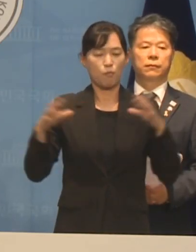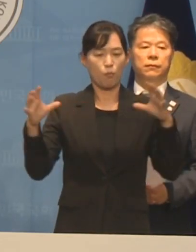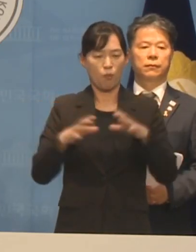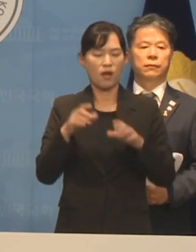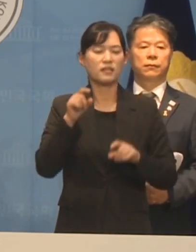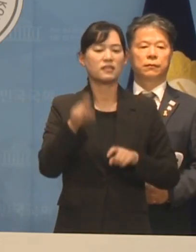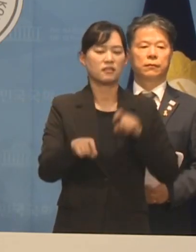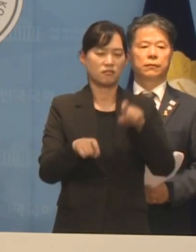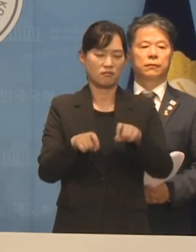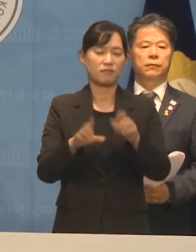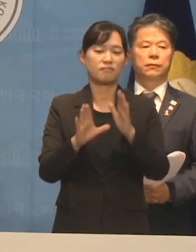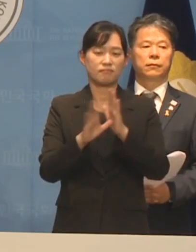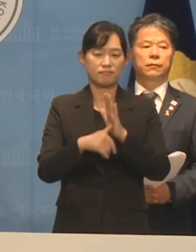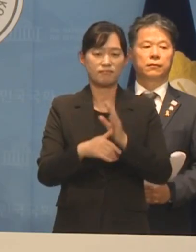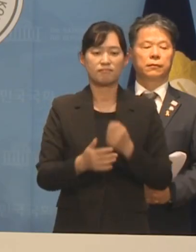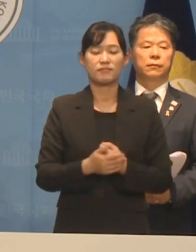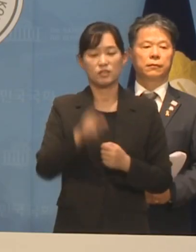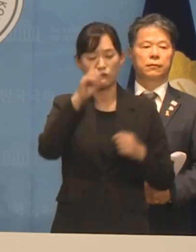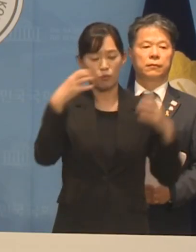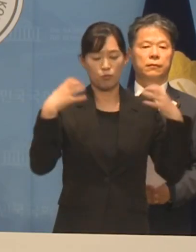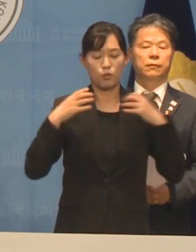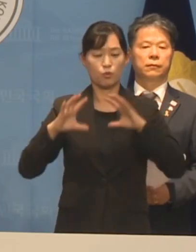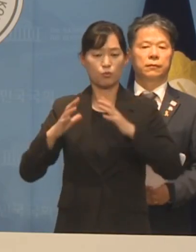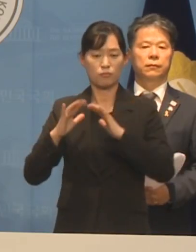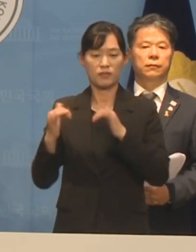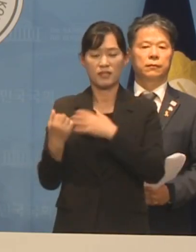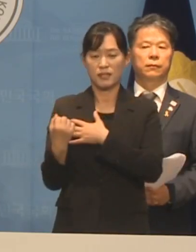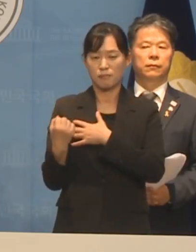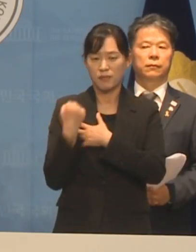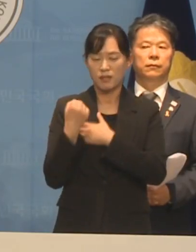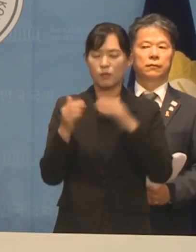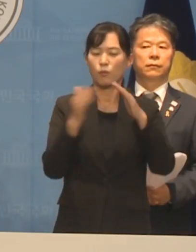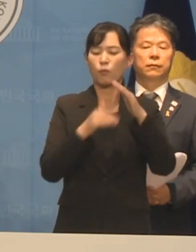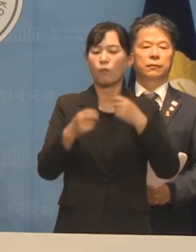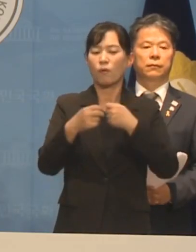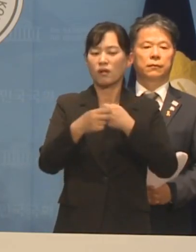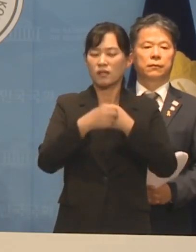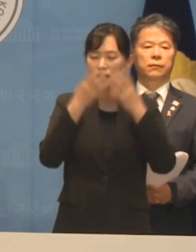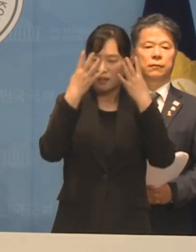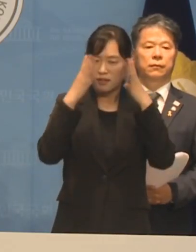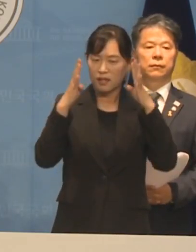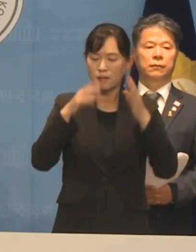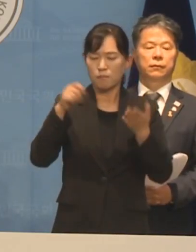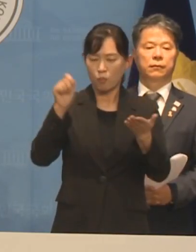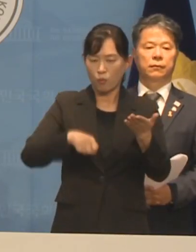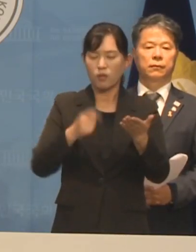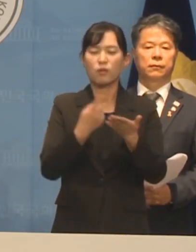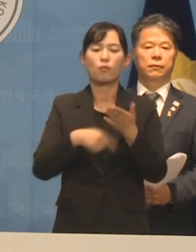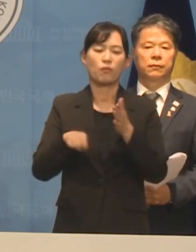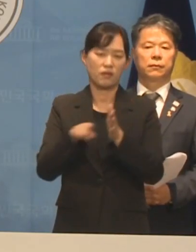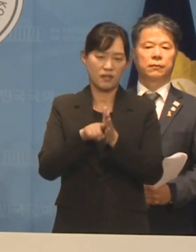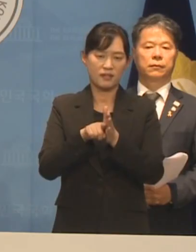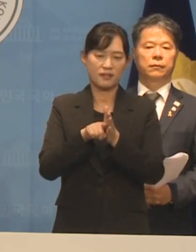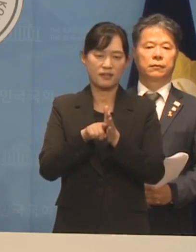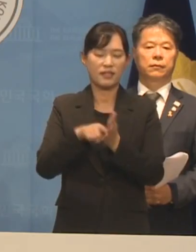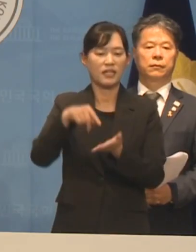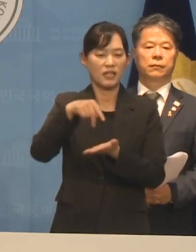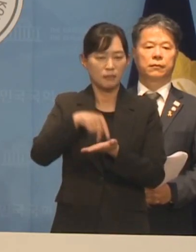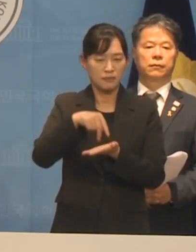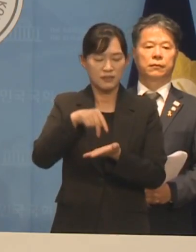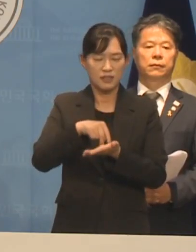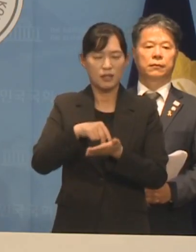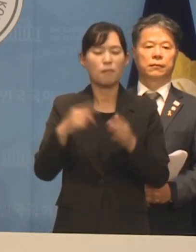할 때입니다. 정부와 국민의 힘에 공공의료법 통과를 위한 전향적 입장